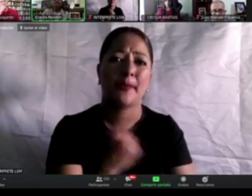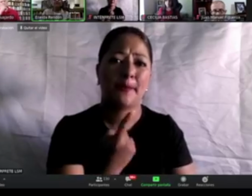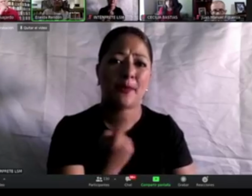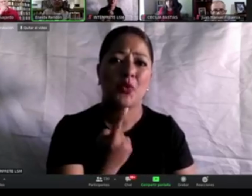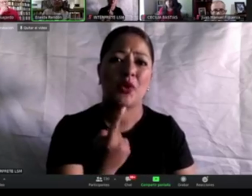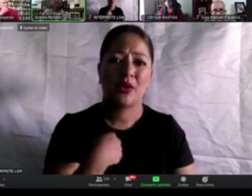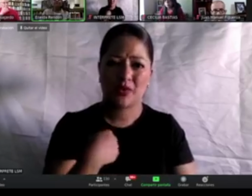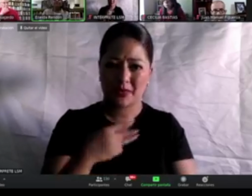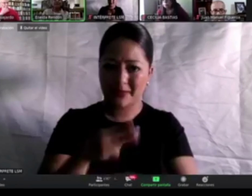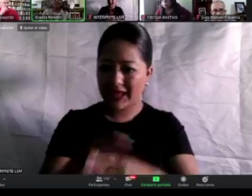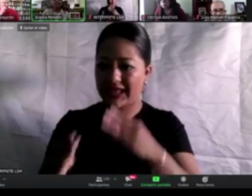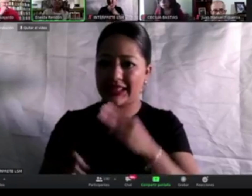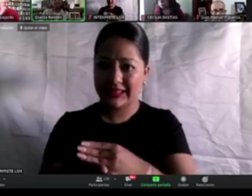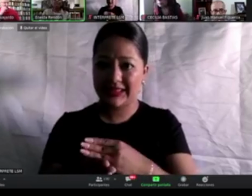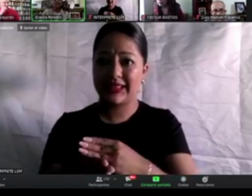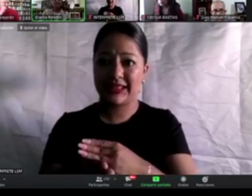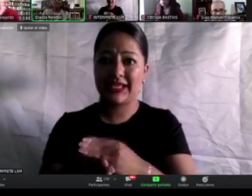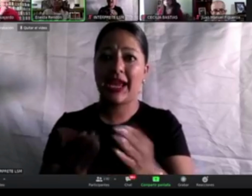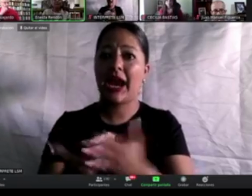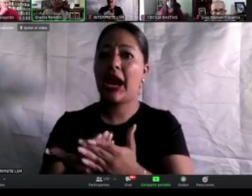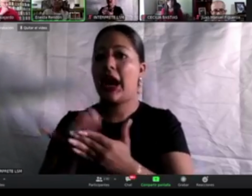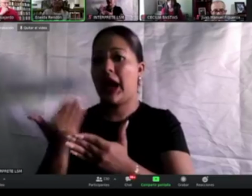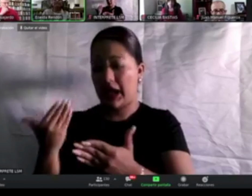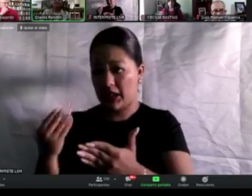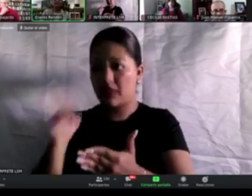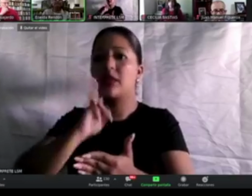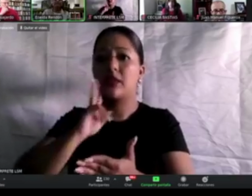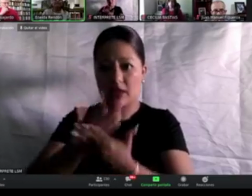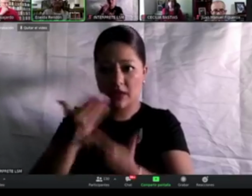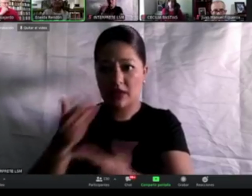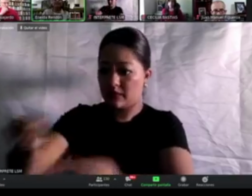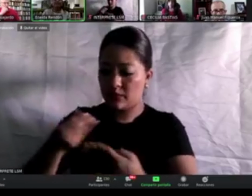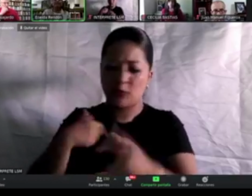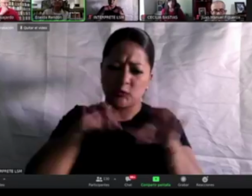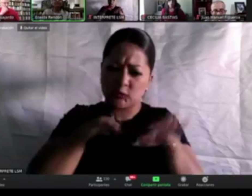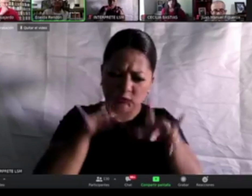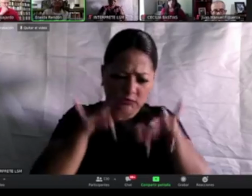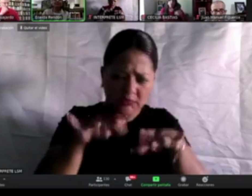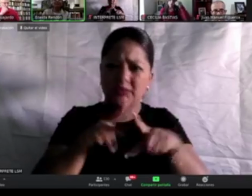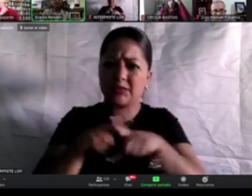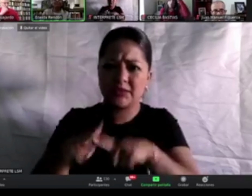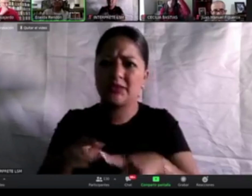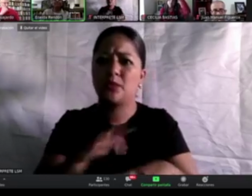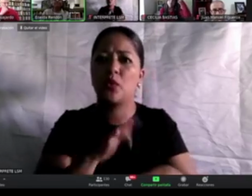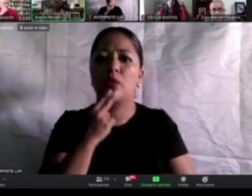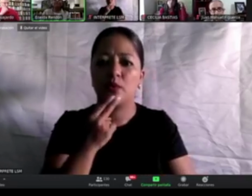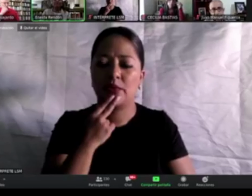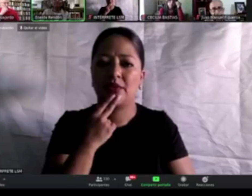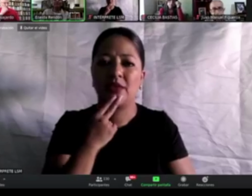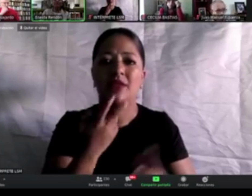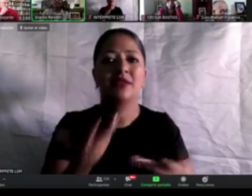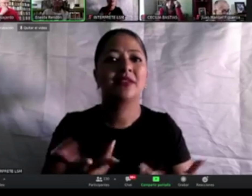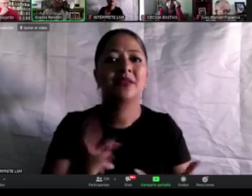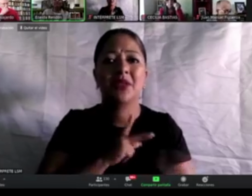materiales estuvieran con anticipación para que yo en cuanto los necesitara los pudiera utilizar muchas veces mis